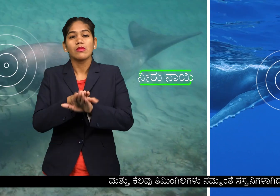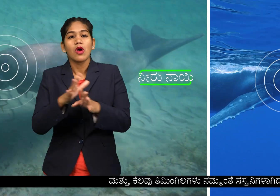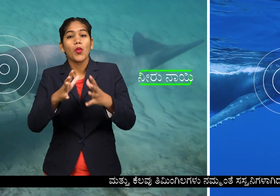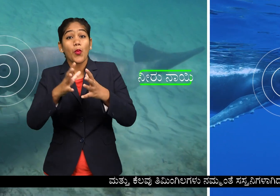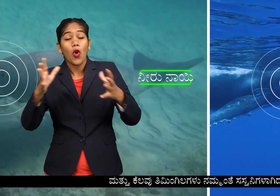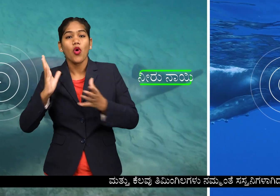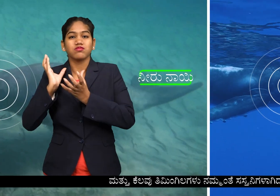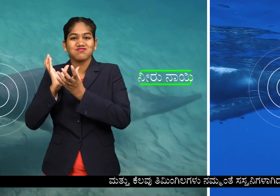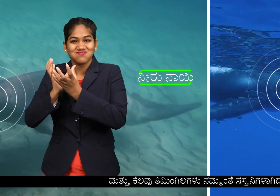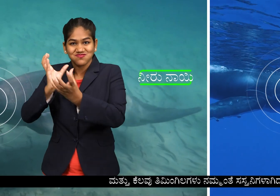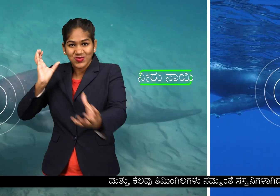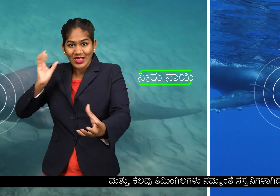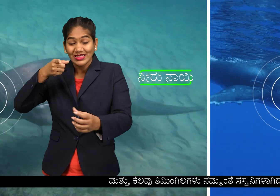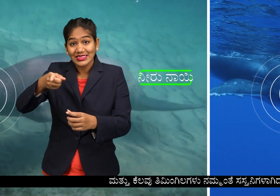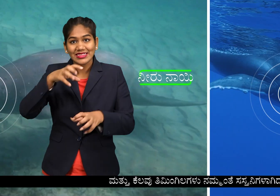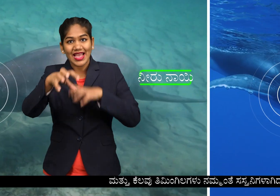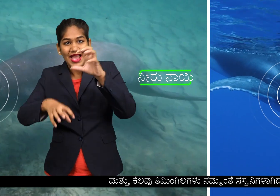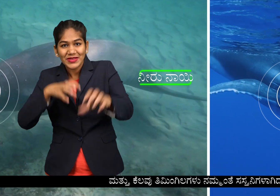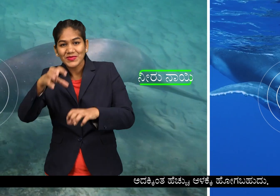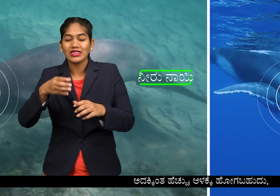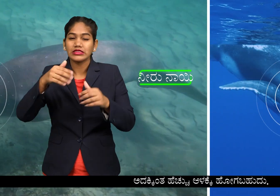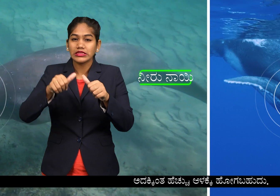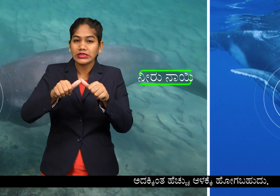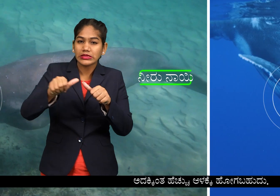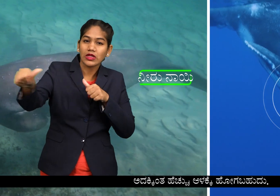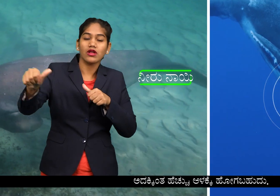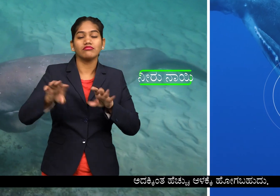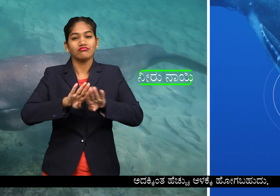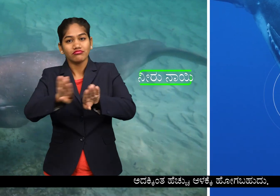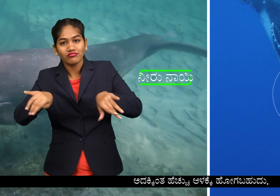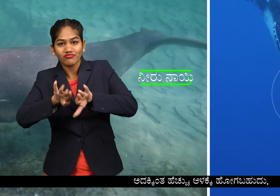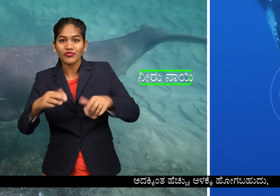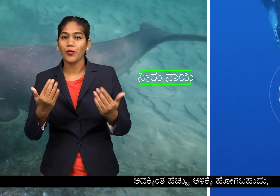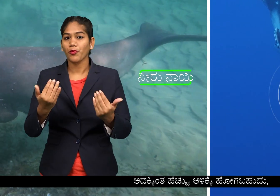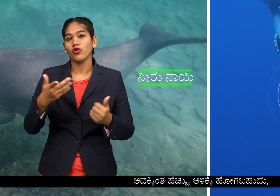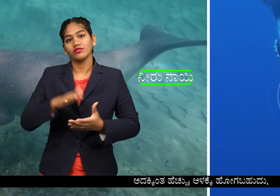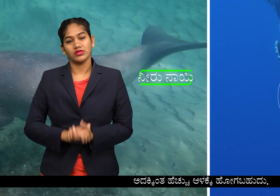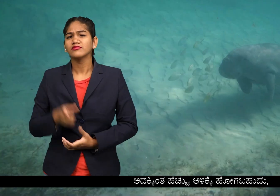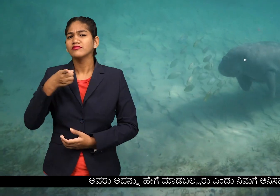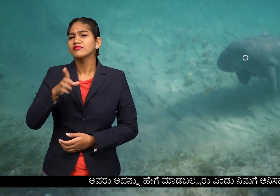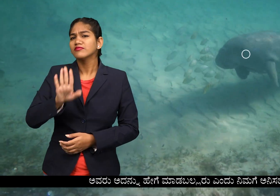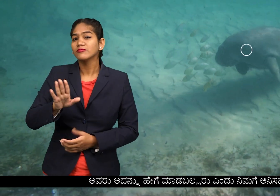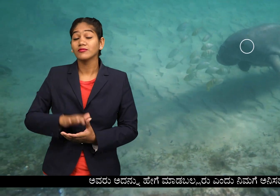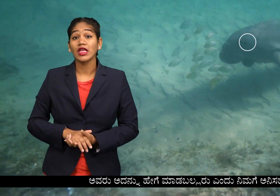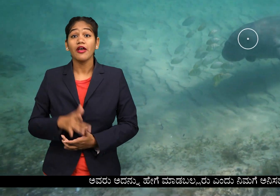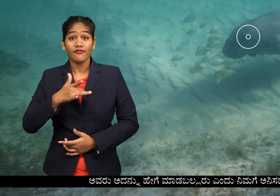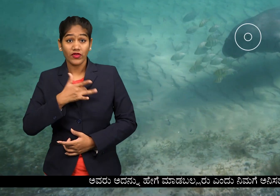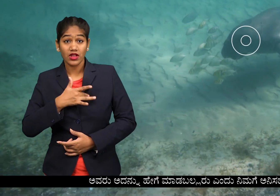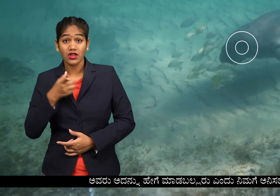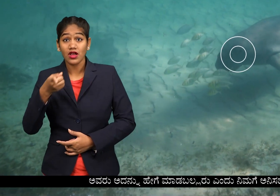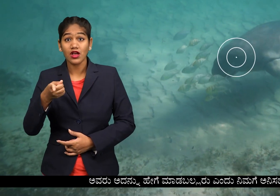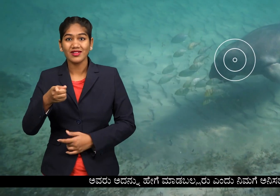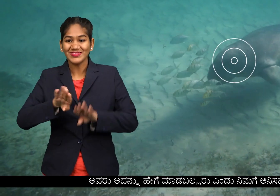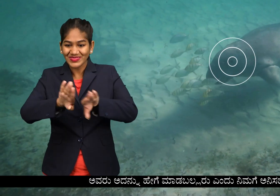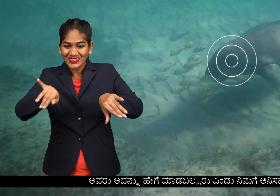ಮತ್ತು ಕೆಲವು ತಿಮಿಂಗಿಲಗಳು ನಮ್ಮಂತೆ ಸಸ್ತನಿಗಳಾಗಿದ್ದು ಅದಕ್ಕಿಂತ ಹೆಚ್ಚು ಆಳಕ್ಕೆ ಹೋಗಬಹುದು. ಅವರು ಅದನ್ನ ಹೇಗೆ